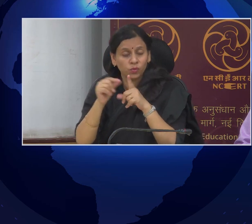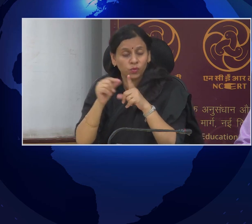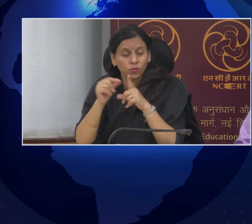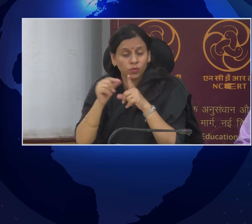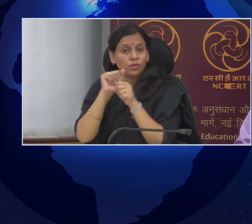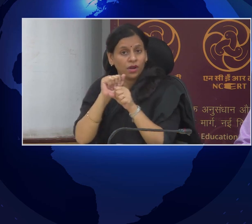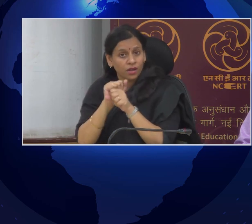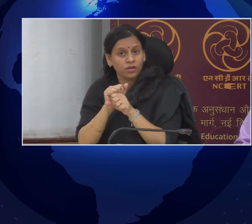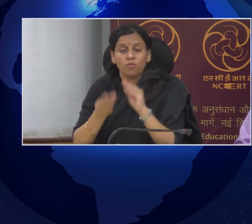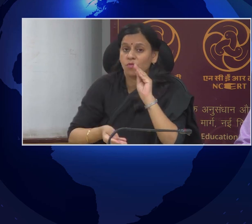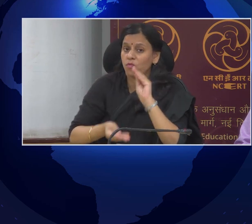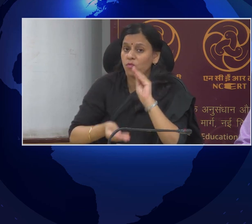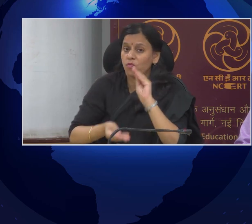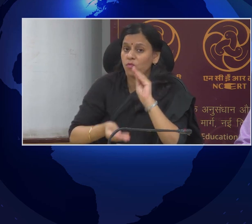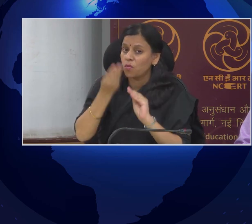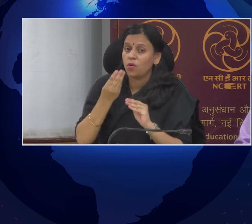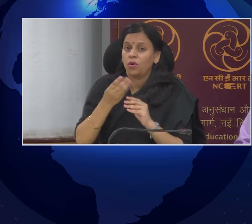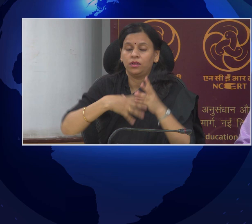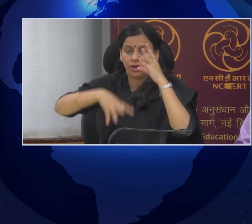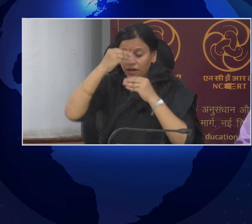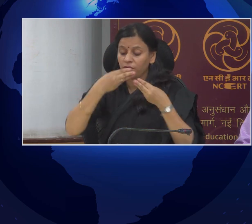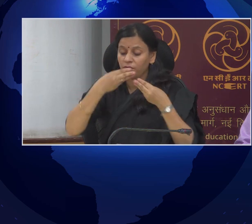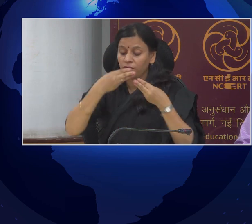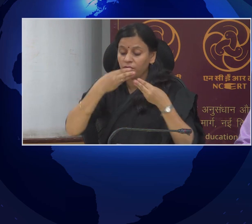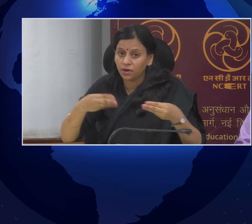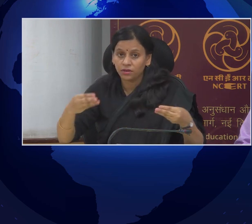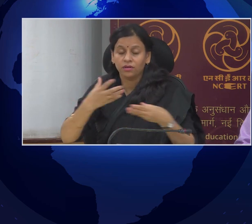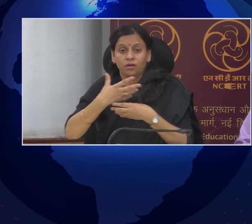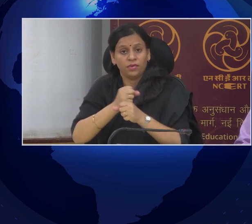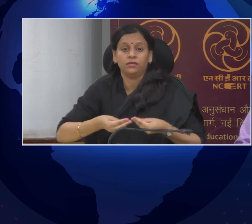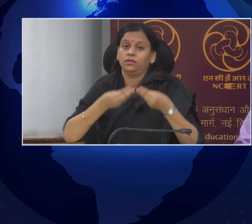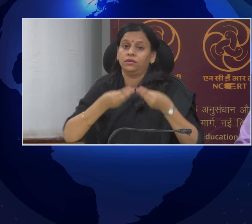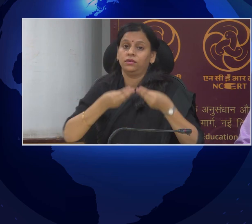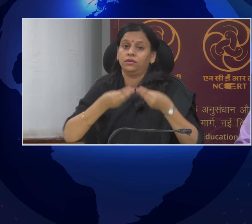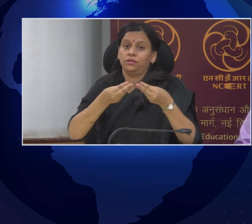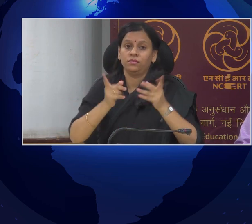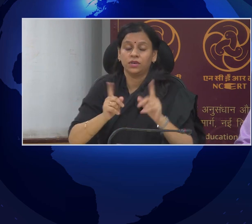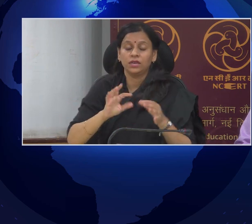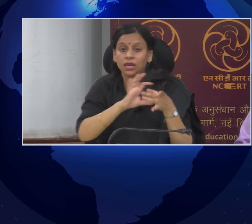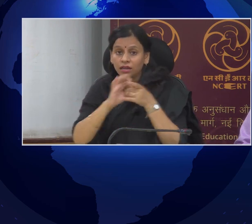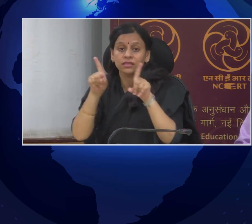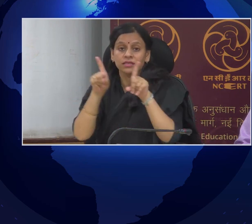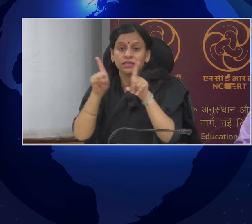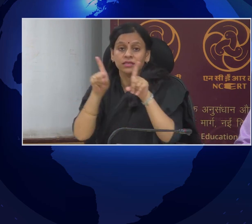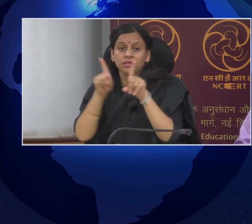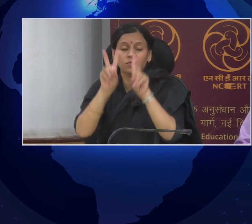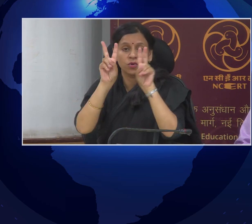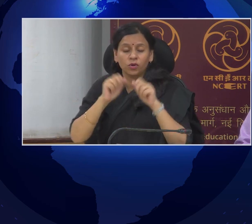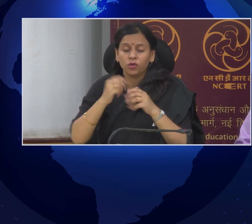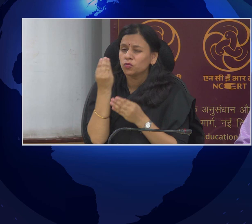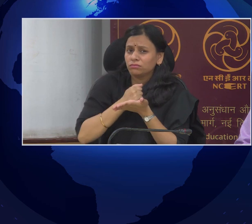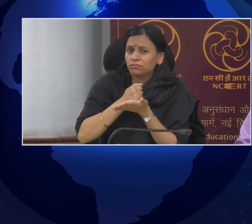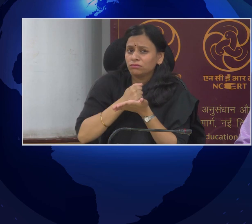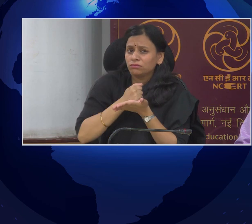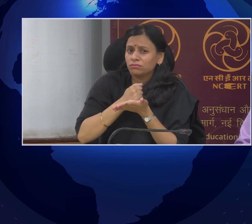पे हो उनमें ज्यादा से ज्यादा जो है लर्निंग कंटेंट का निर्माण किया जाए। उसी दिशा में एनआईएस ने एक छोटा सा प्रयास किया